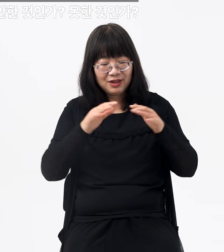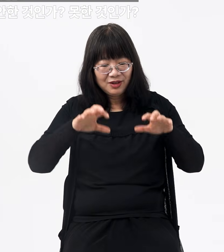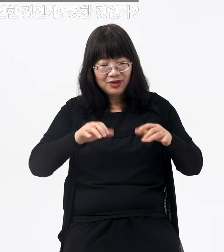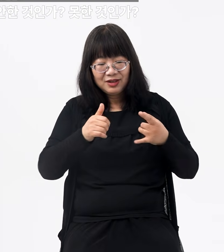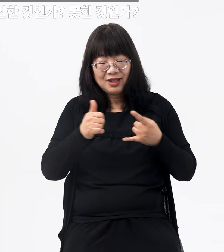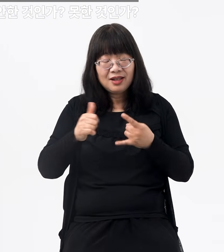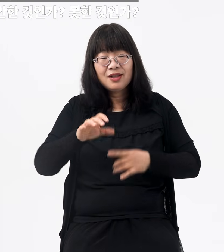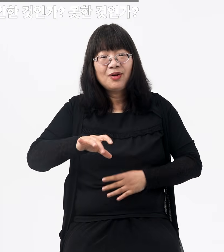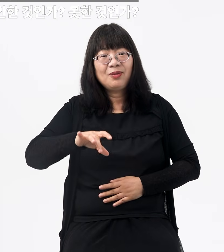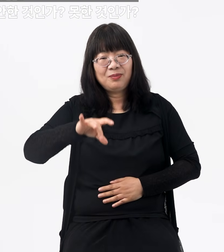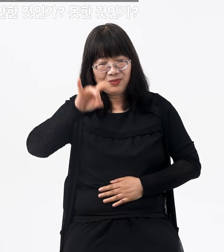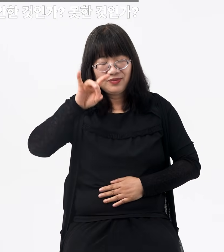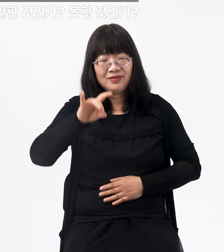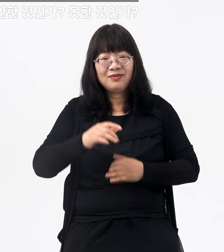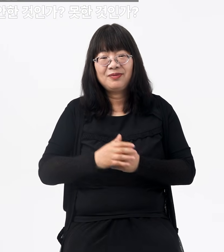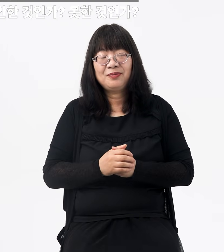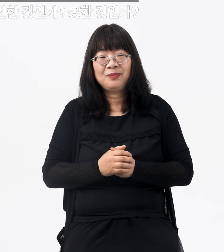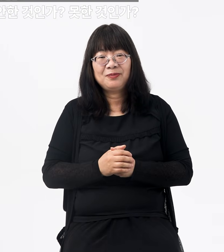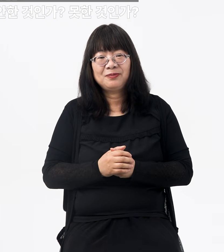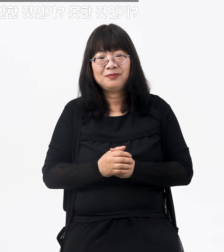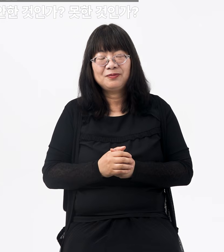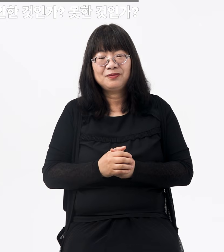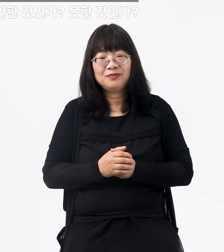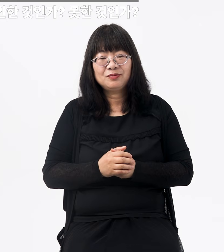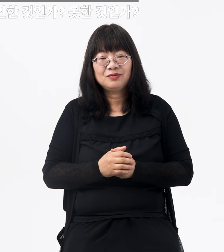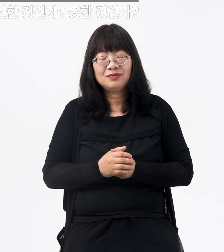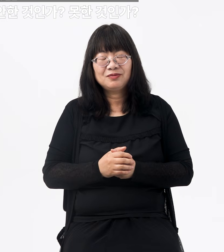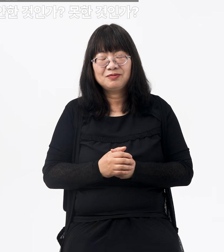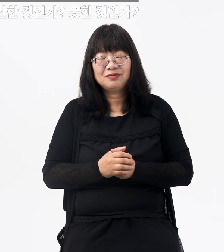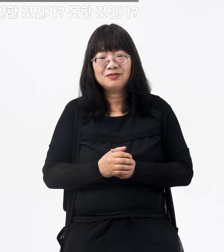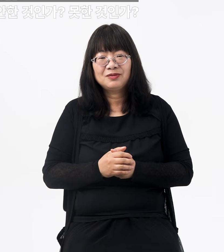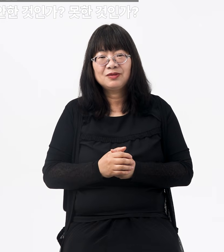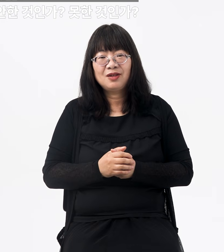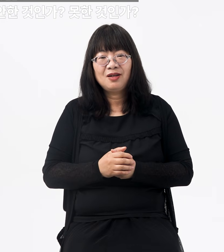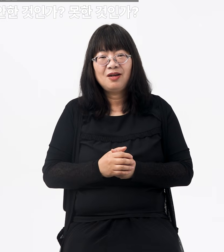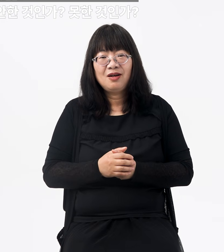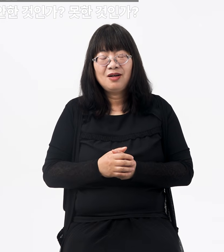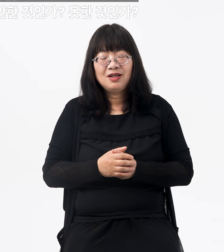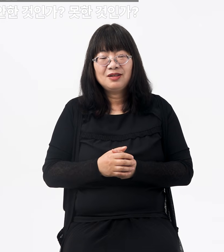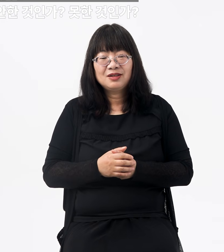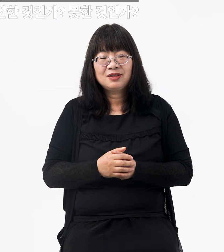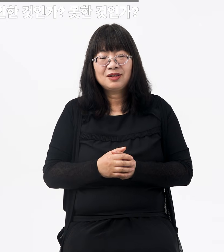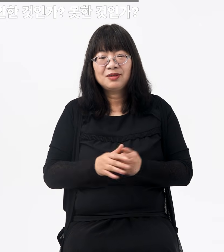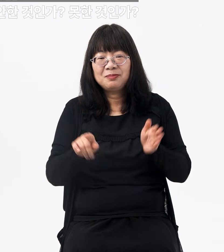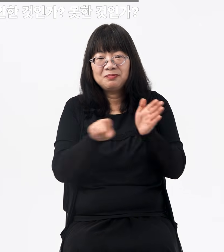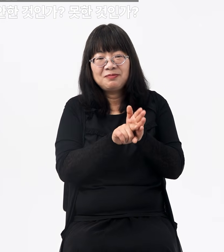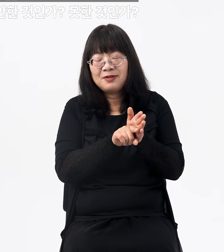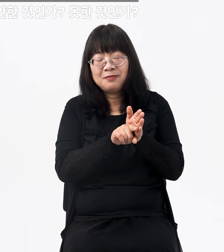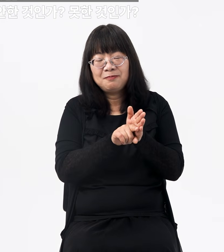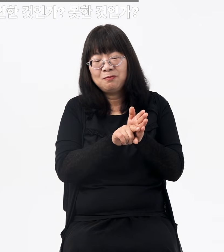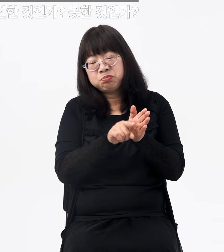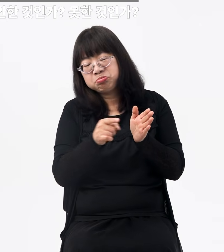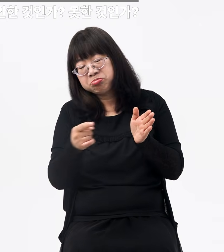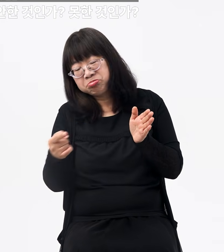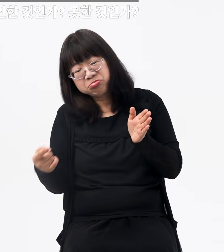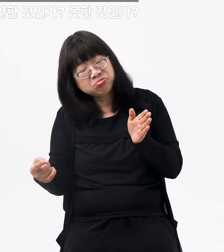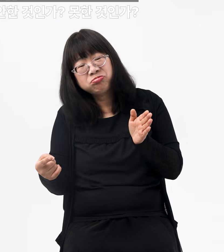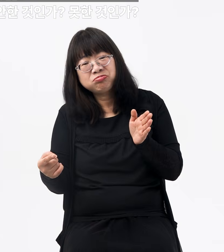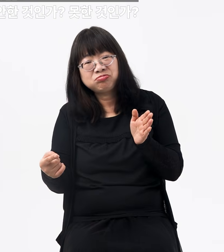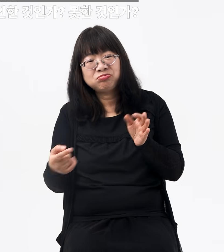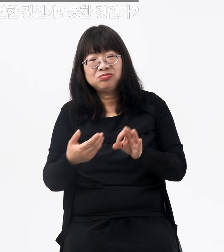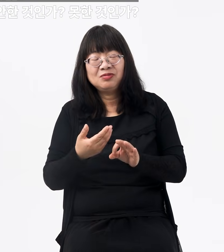이웃들에게 먼저 그렇게 신망을 잃어버린다면 차라리 그런 음악 하지 말고